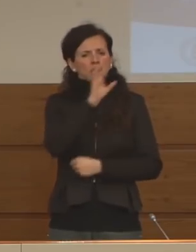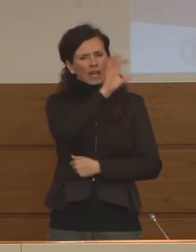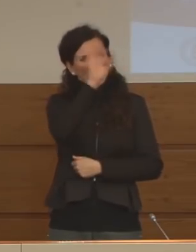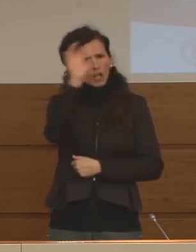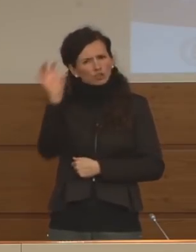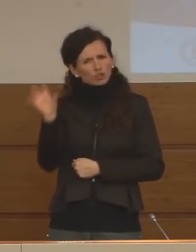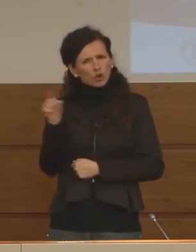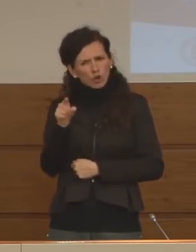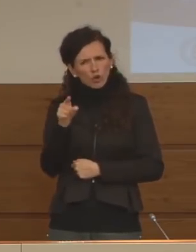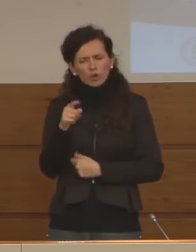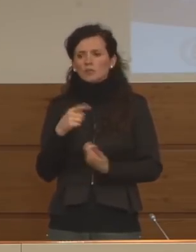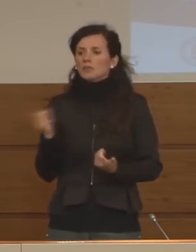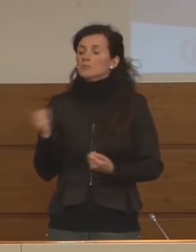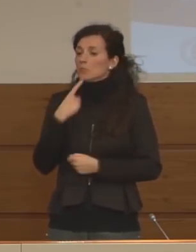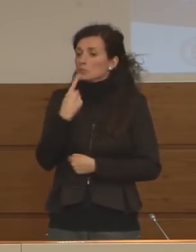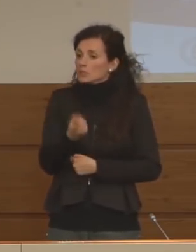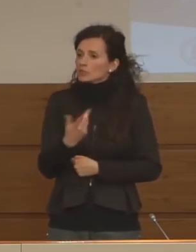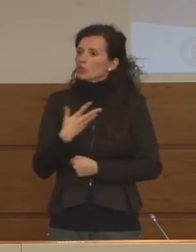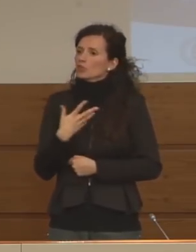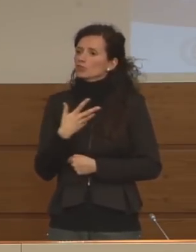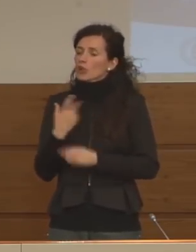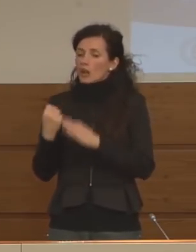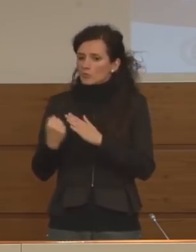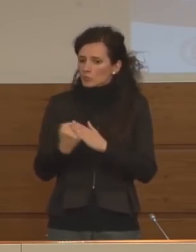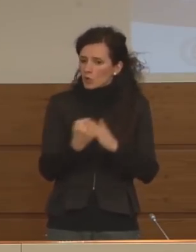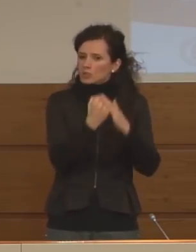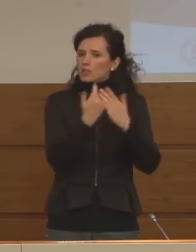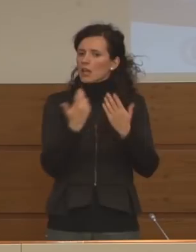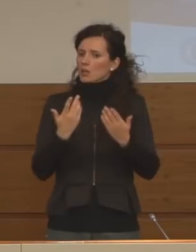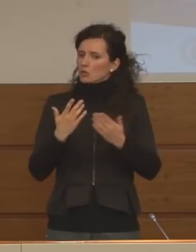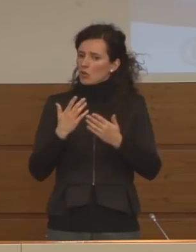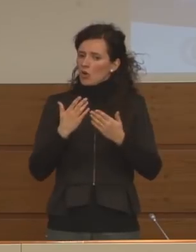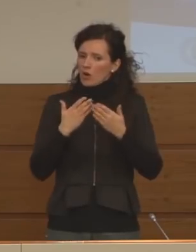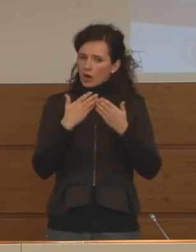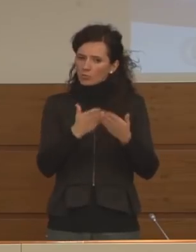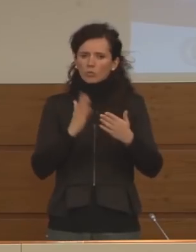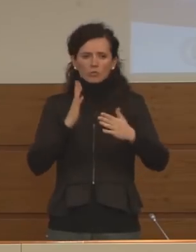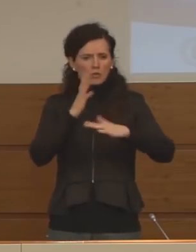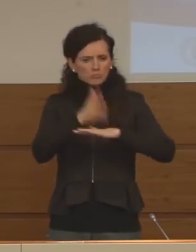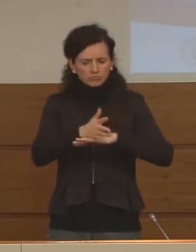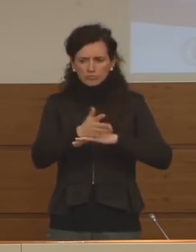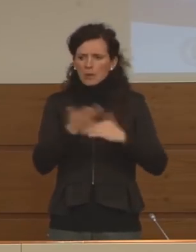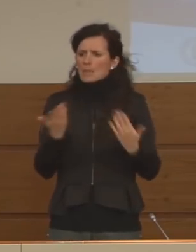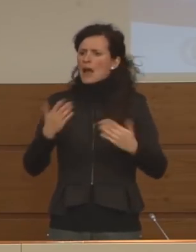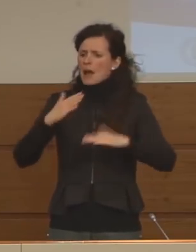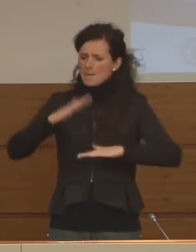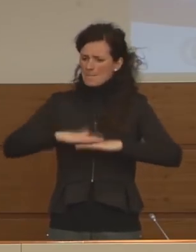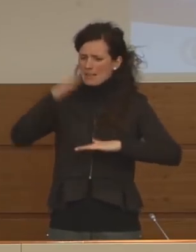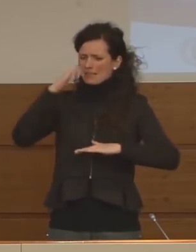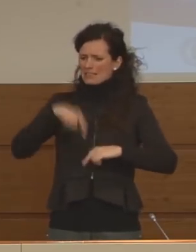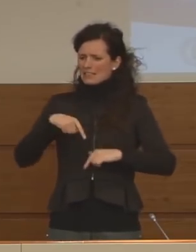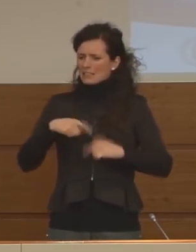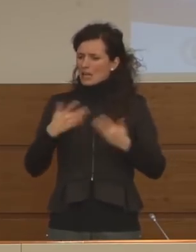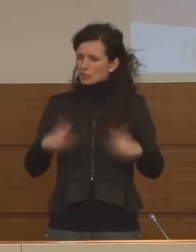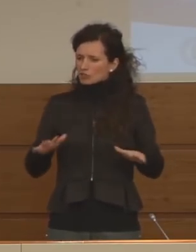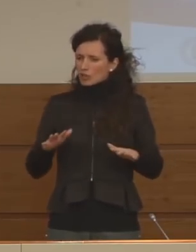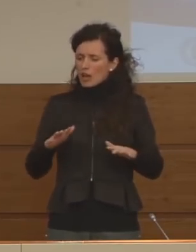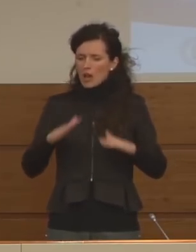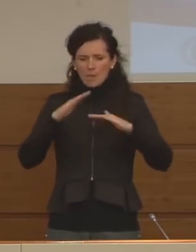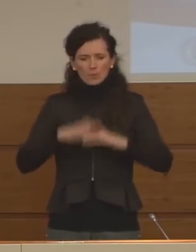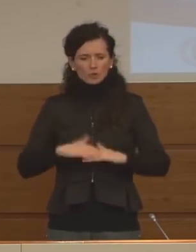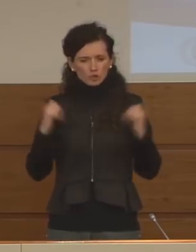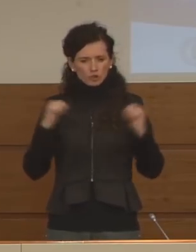di questi sostegni però io fino a oggi e stamattina ne abbiamo parlato in maniera molto ampia anche in protezione